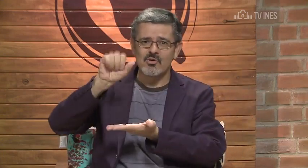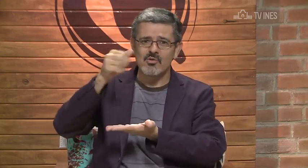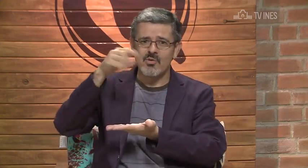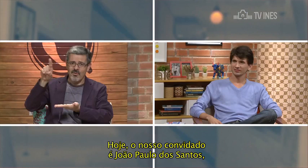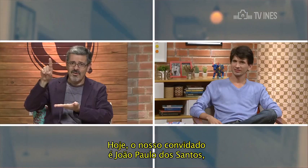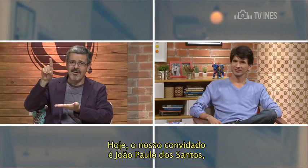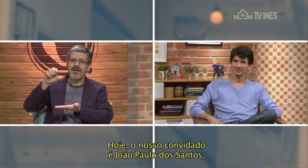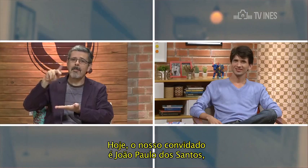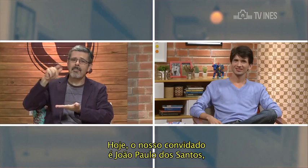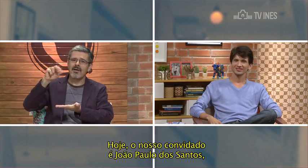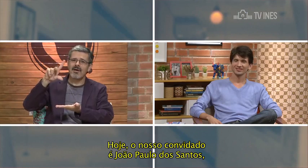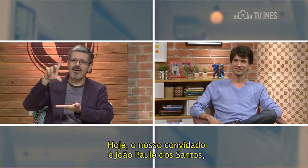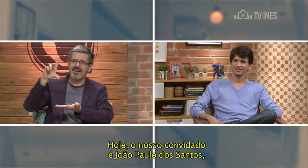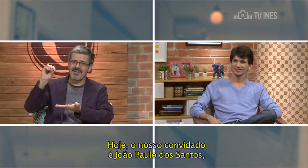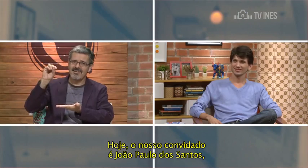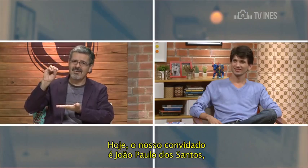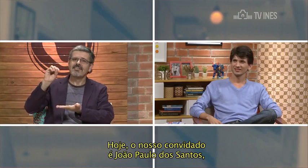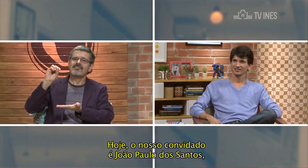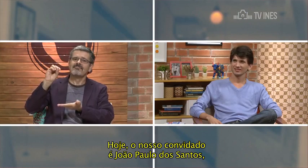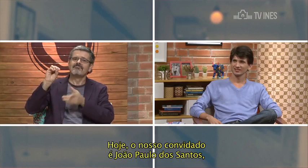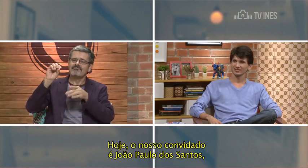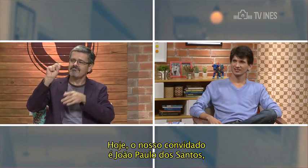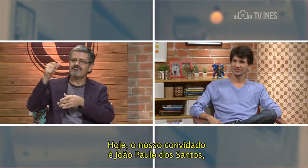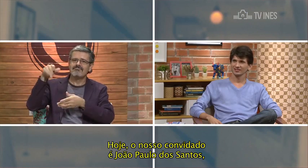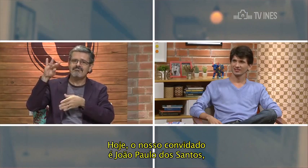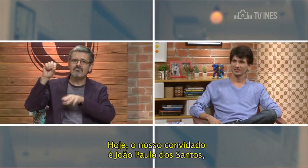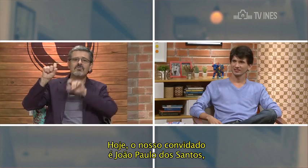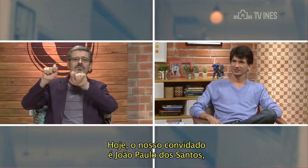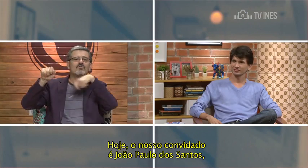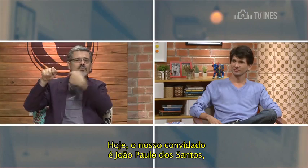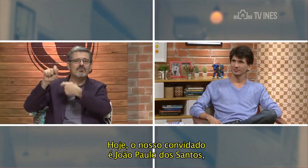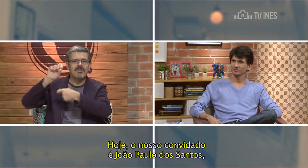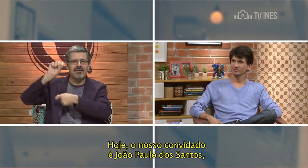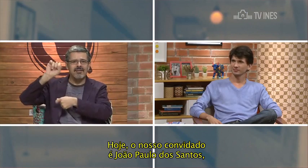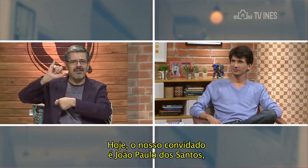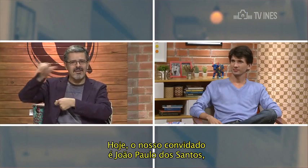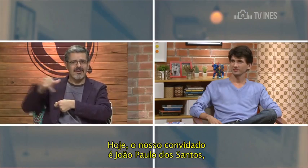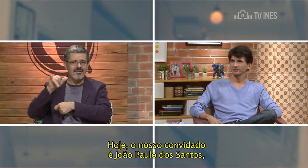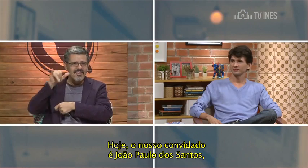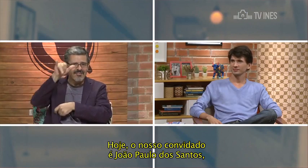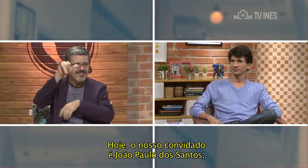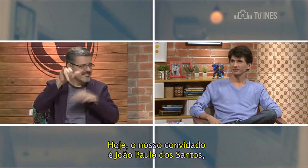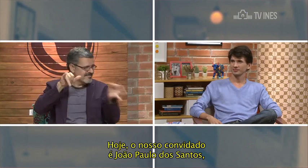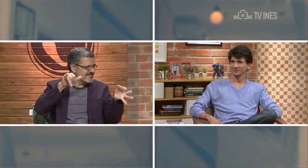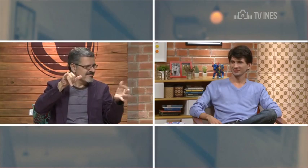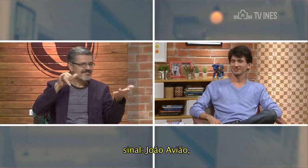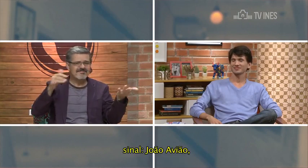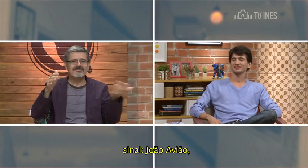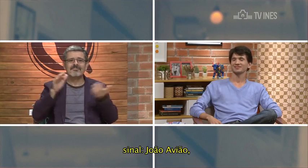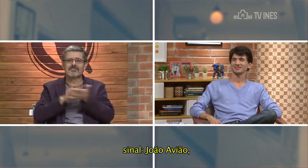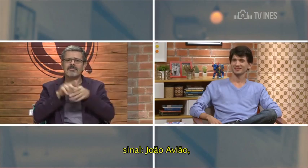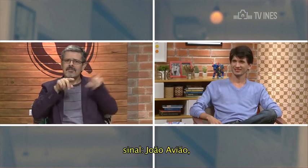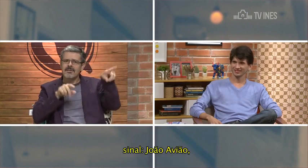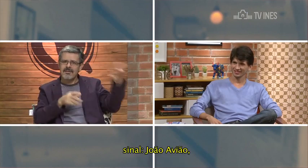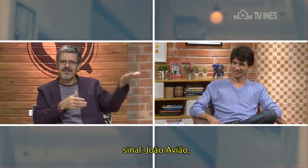e hoje o nosso convidado é João Paulo dos Santos sinal João